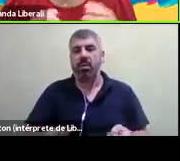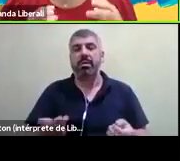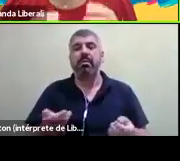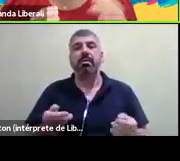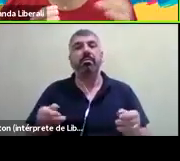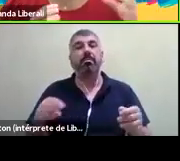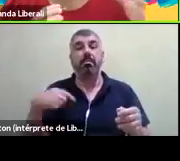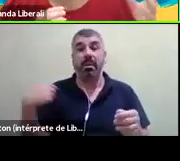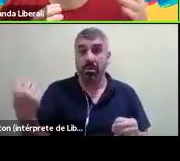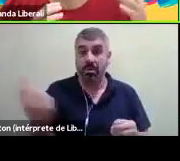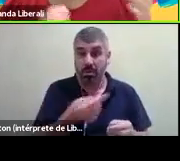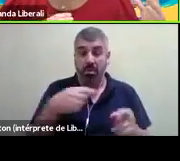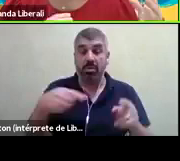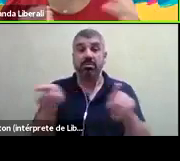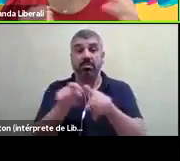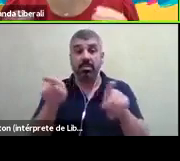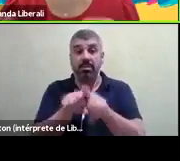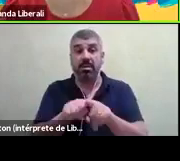mais educação